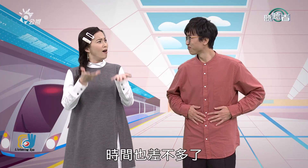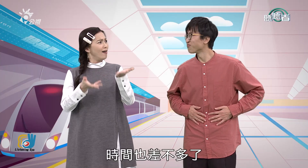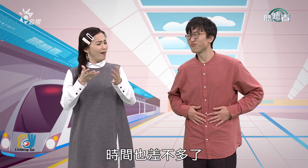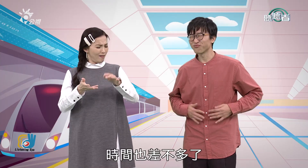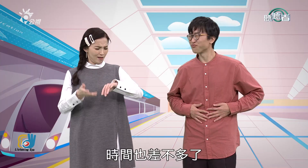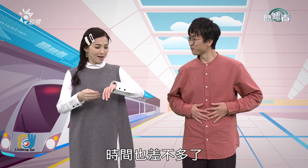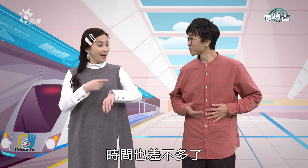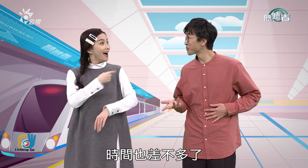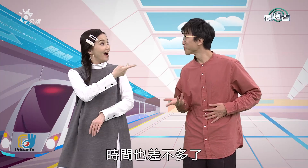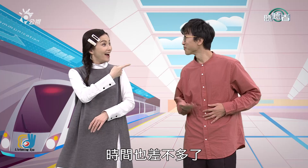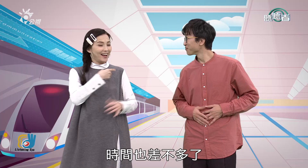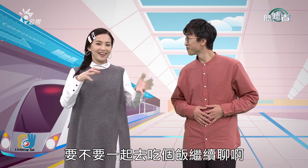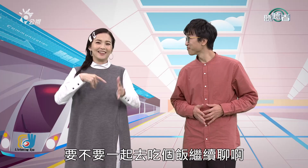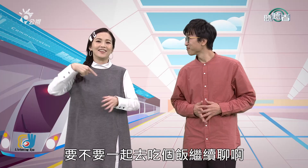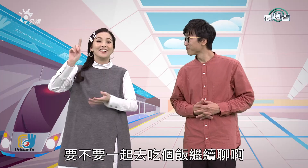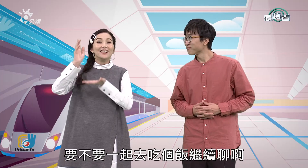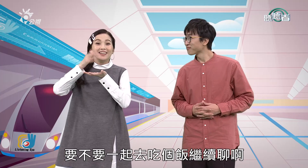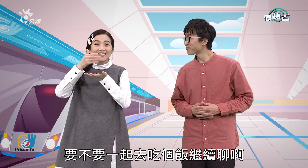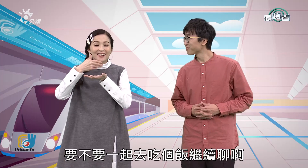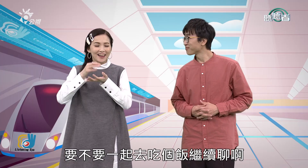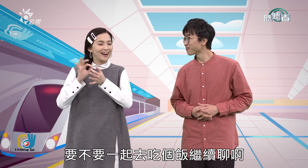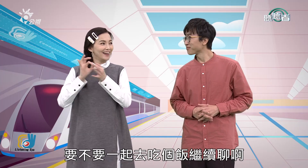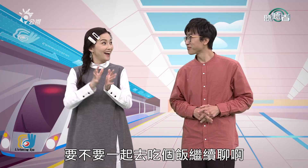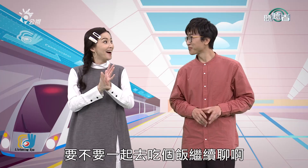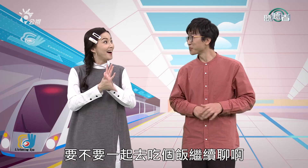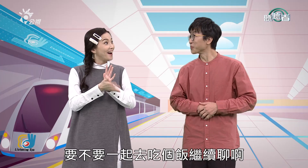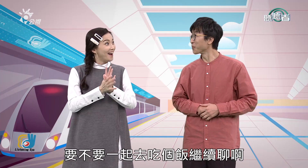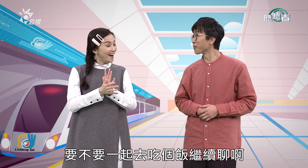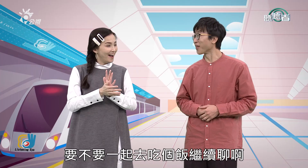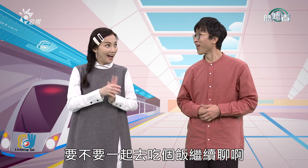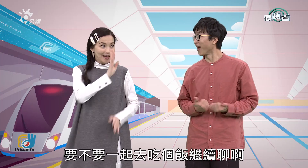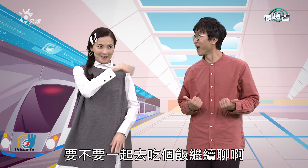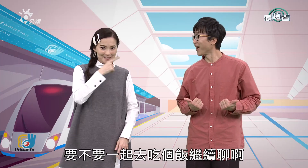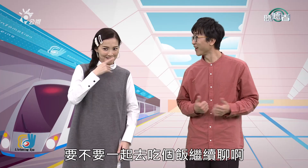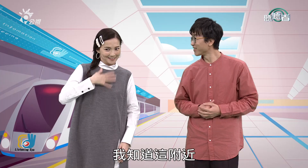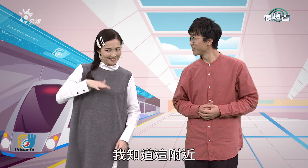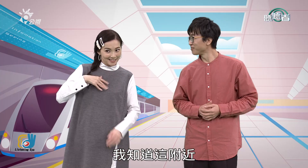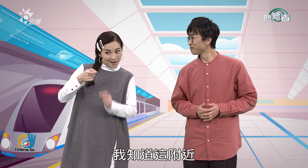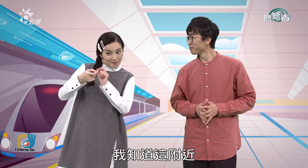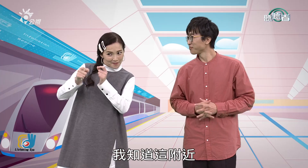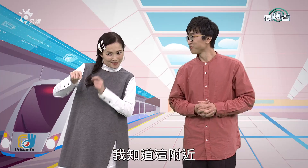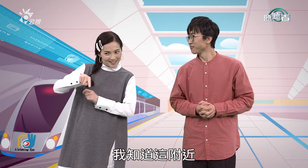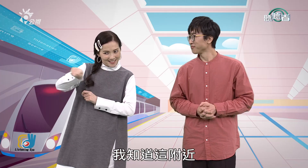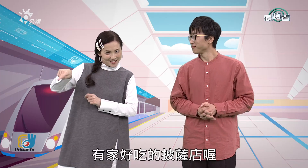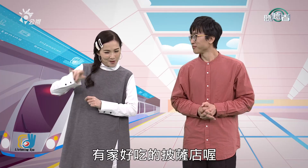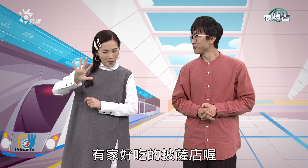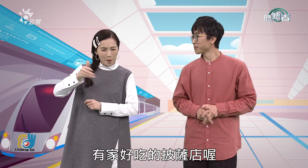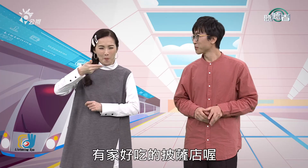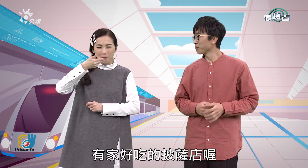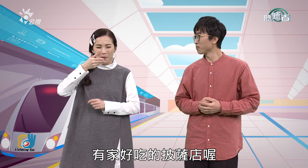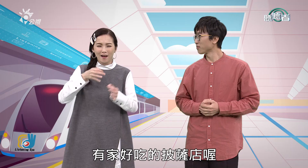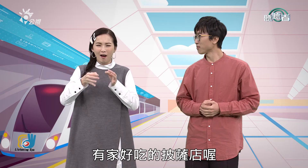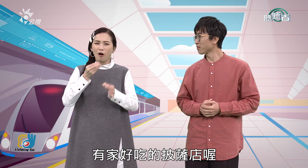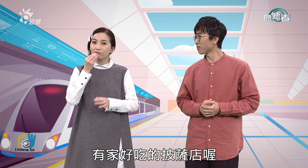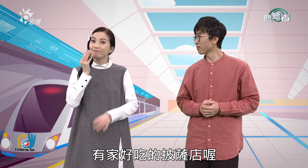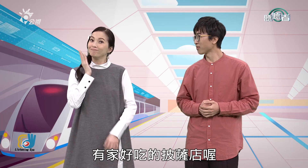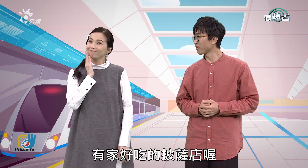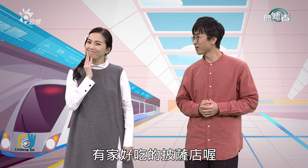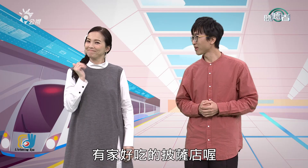时间也差不多了，要不要一起去吃个饭继续聊啊？我知道这附近有家好吃的披萨店